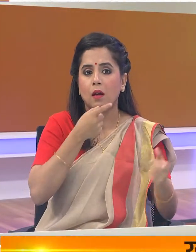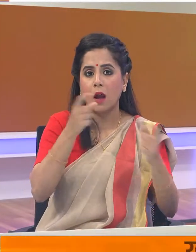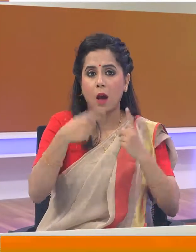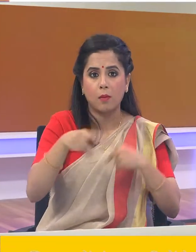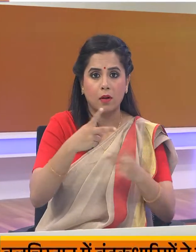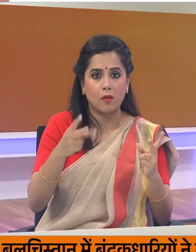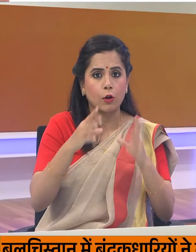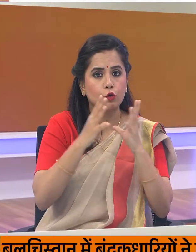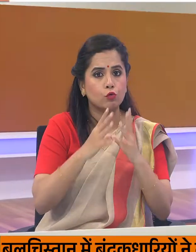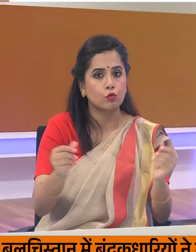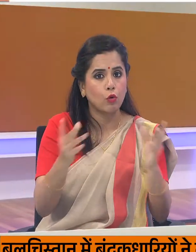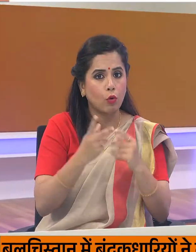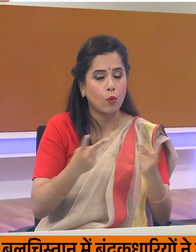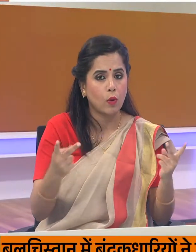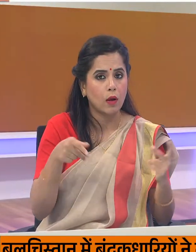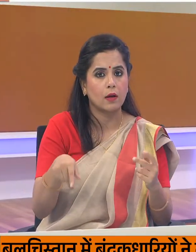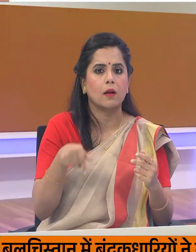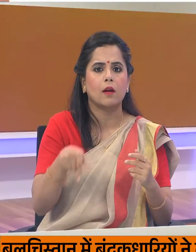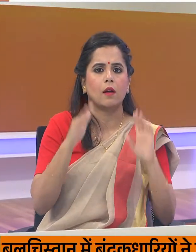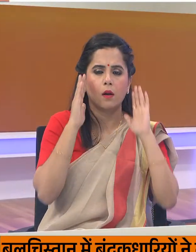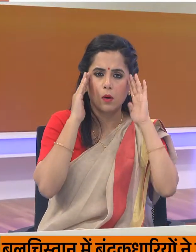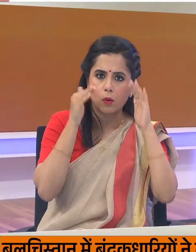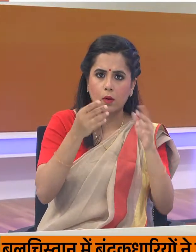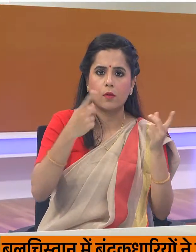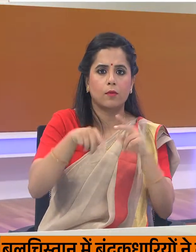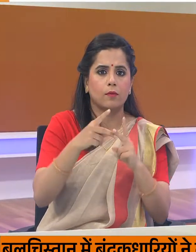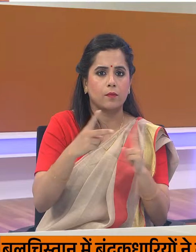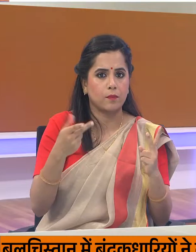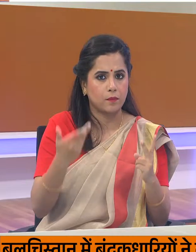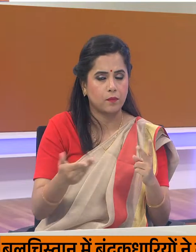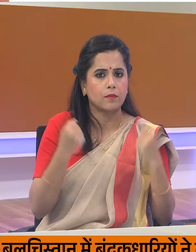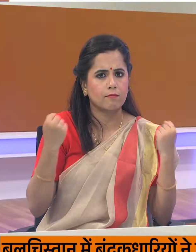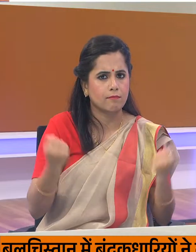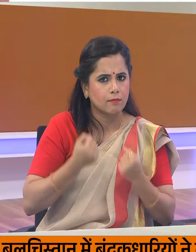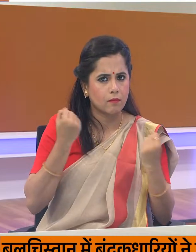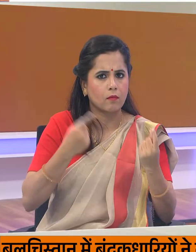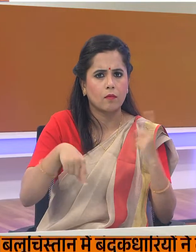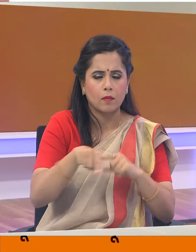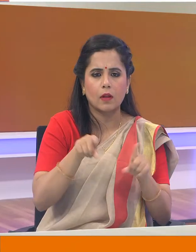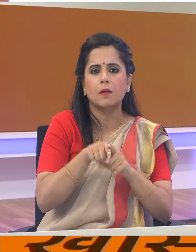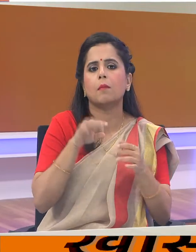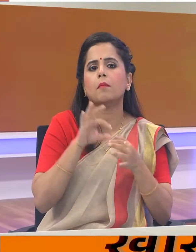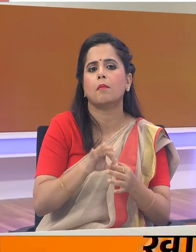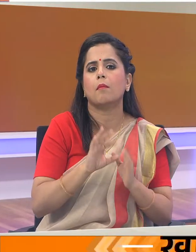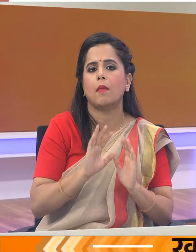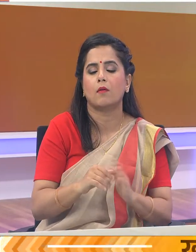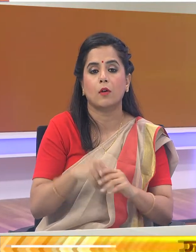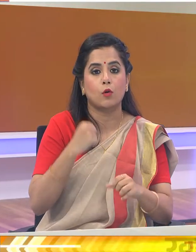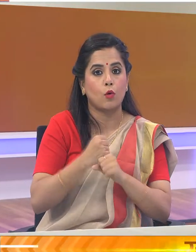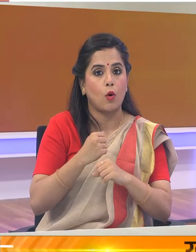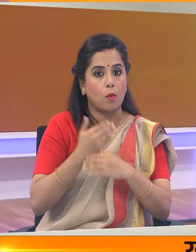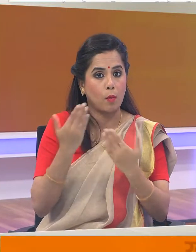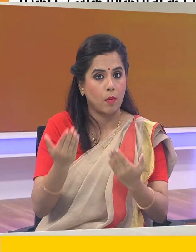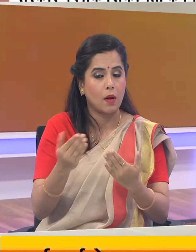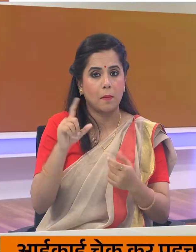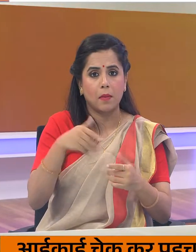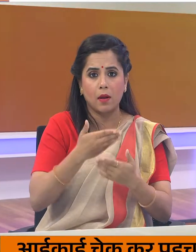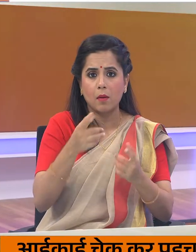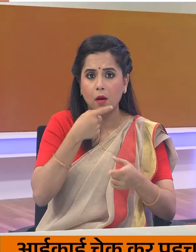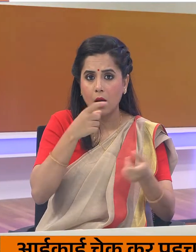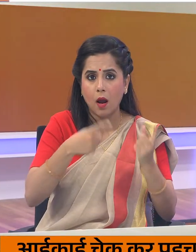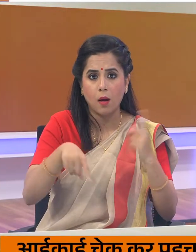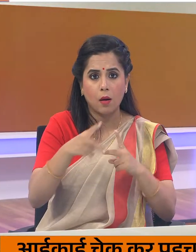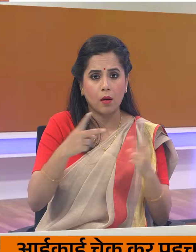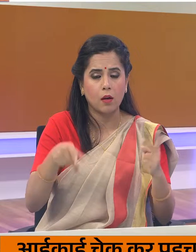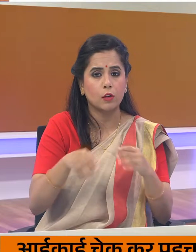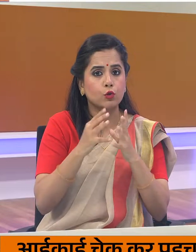शिकायतों के निवारण पर ध्यान केंद्रित करने के प्रयासों का हिस्सा हैं। सरकार ने लोक शिकायतों